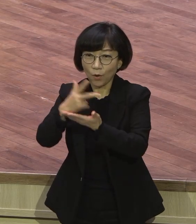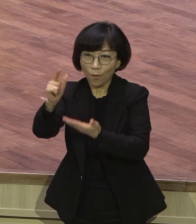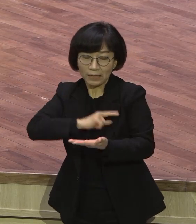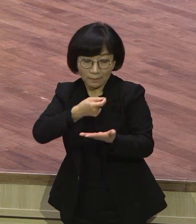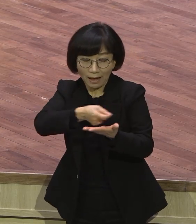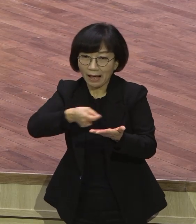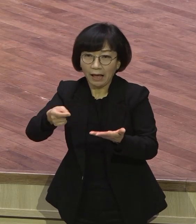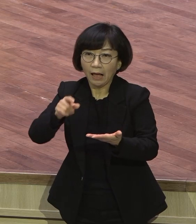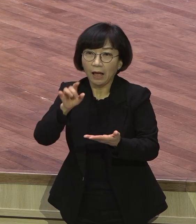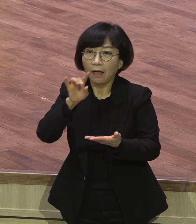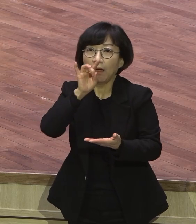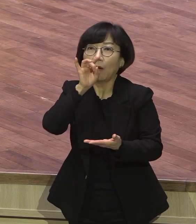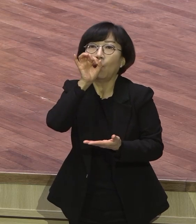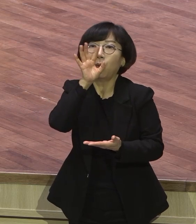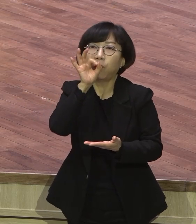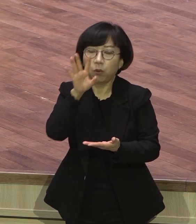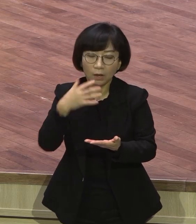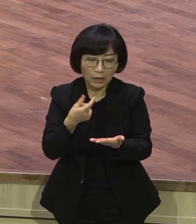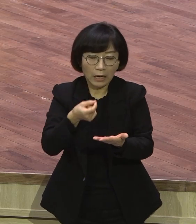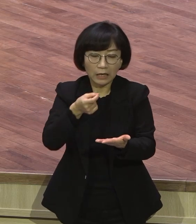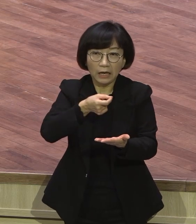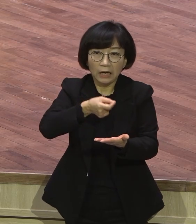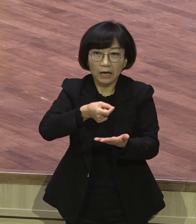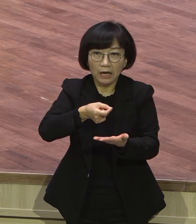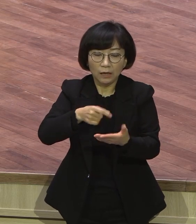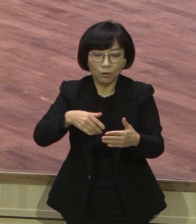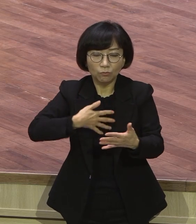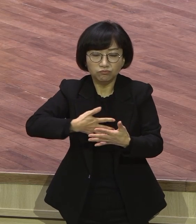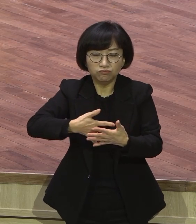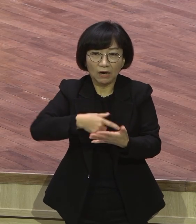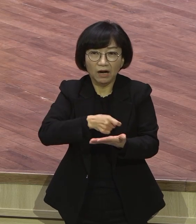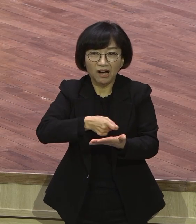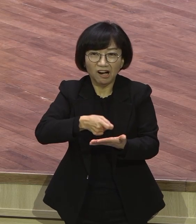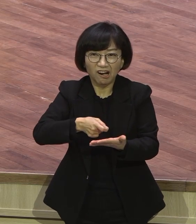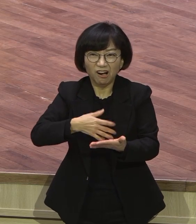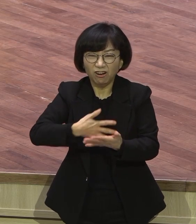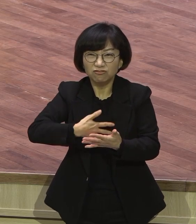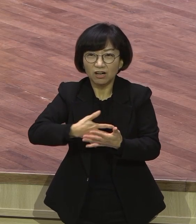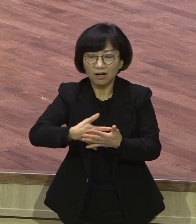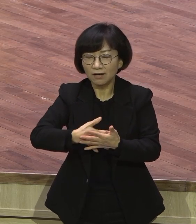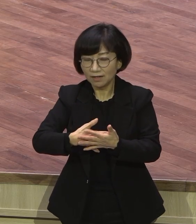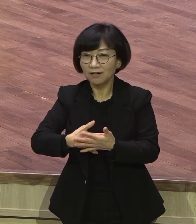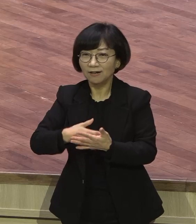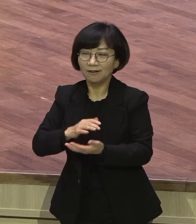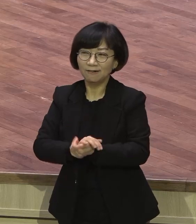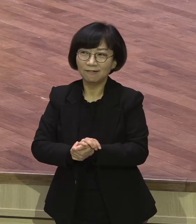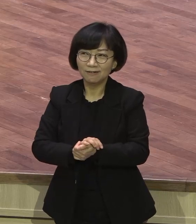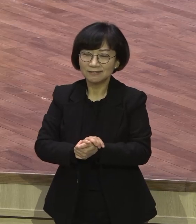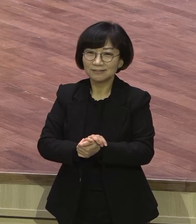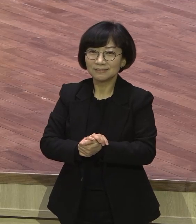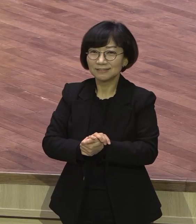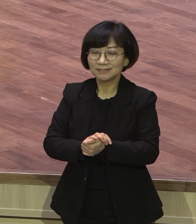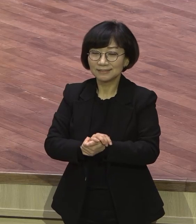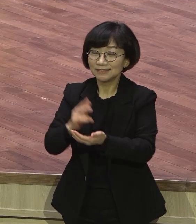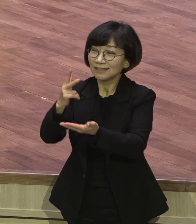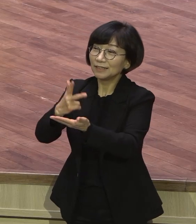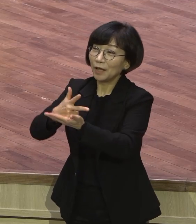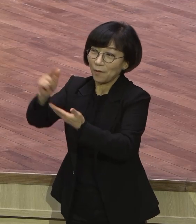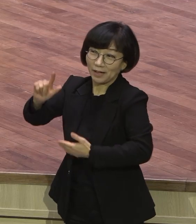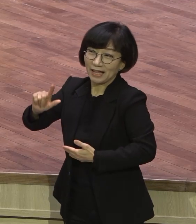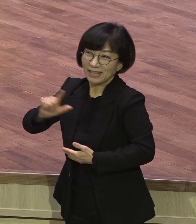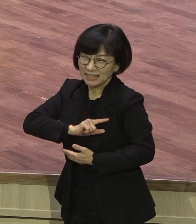그리고 하나님의 이름이 여호완데 그 이름을 망령떼이 부르지 말라. 이것은요. 모든